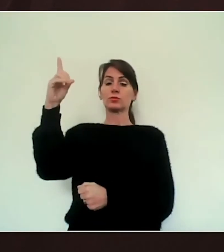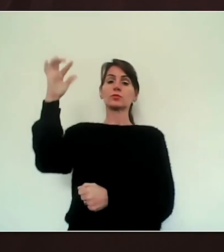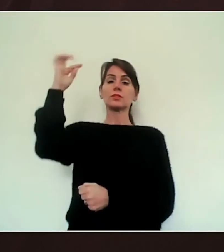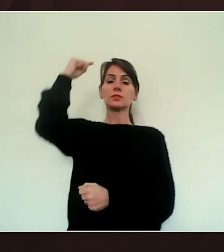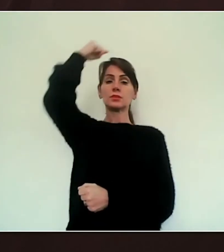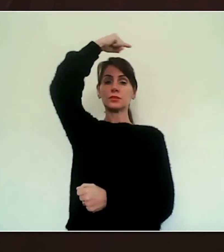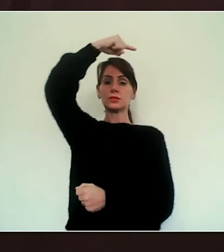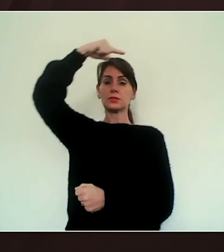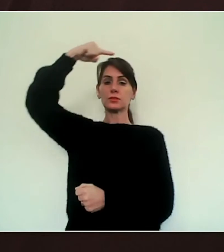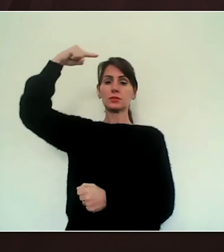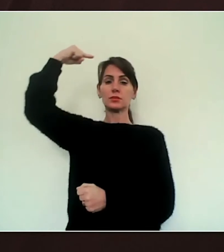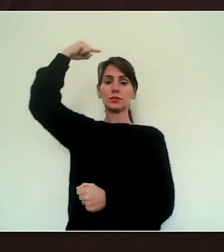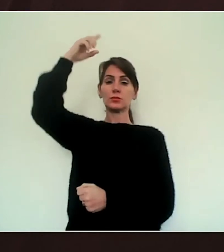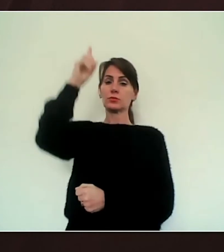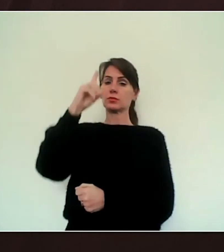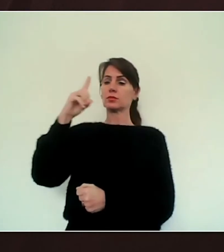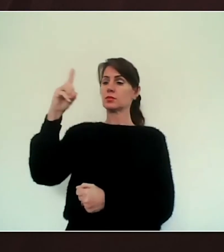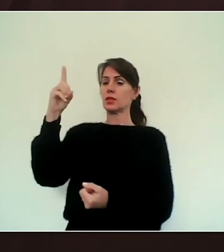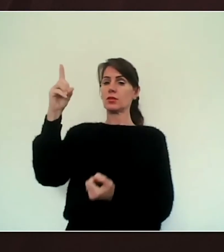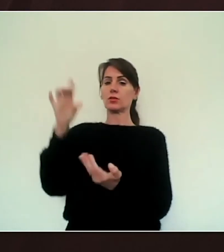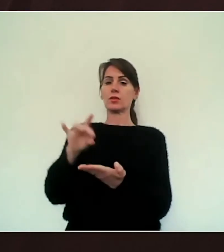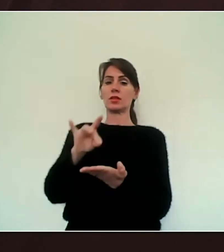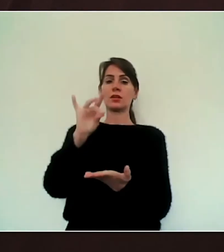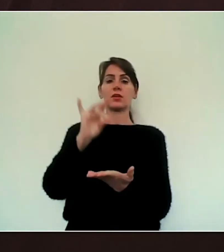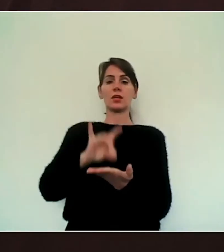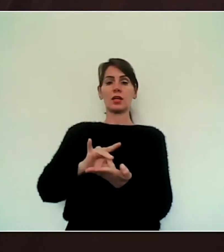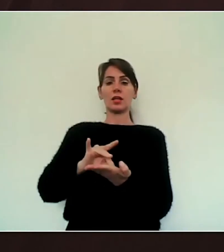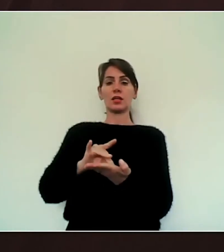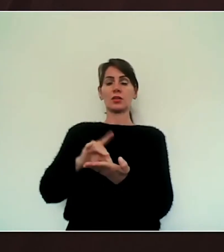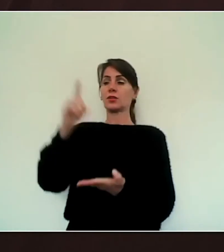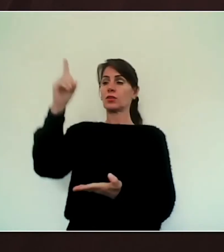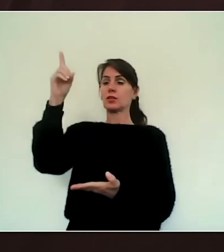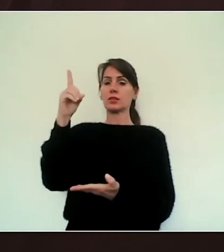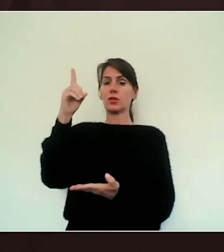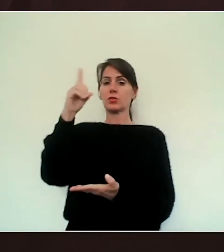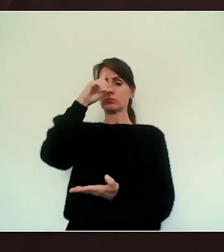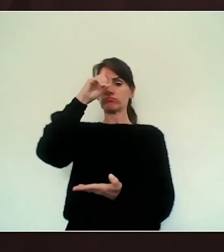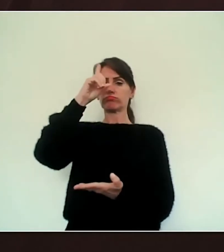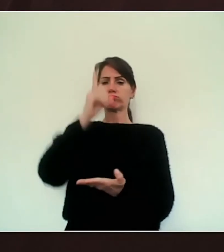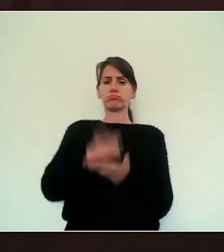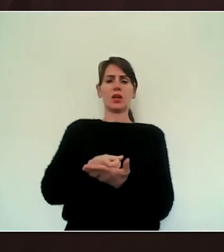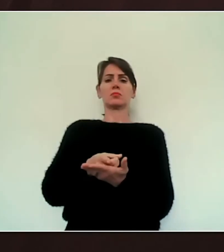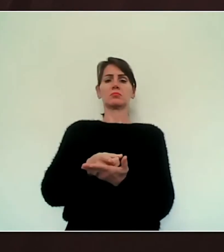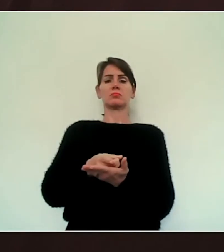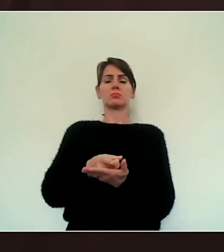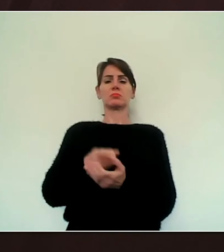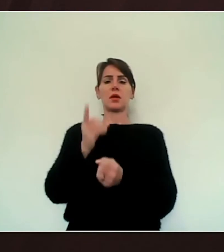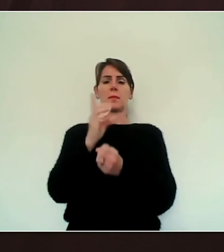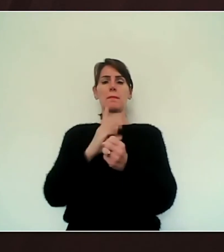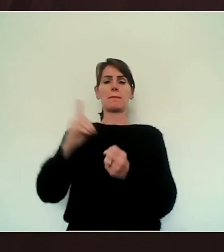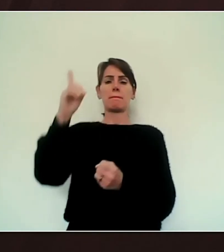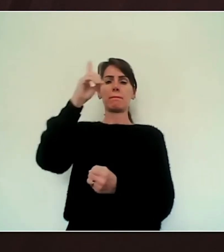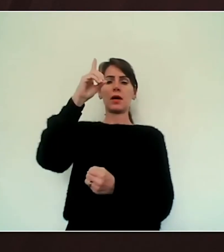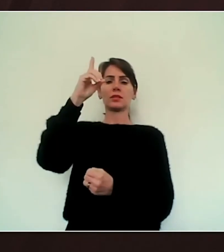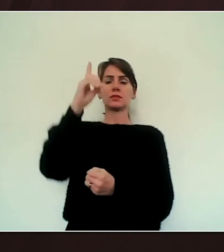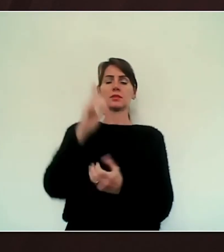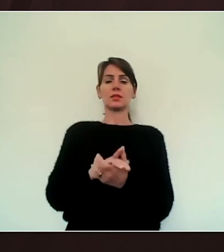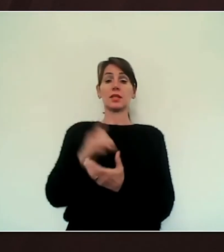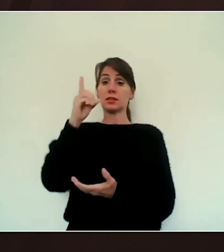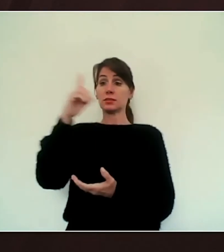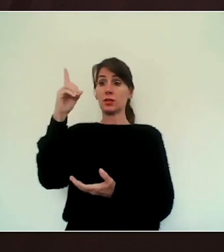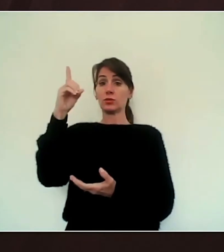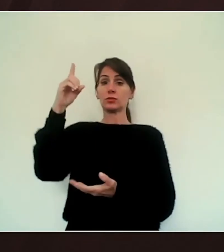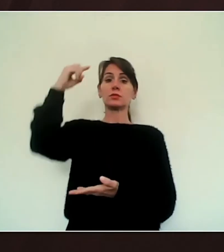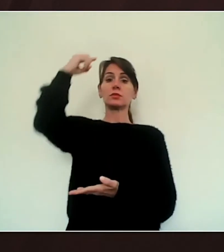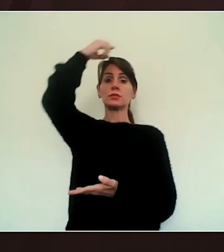é, Ele tem a autoridade máxima na igreja. Ele é aquele que santifica. Ele é